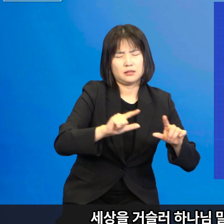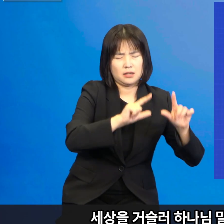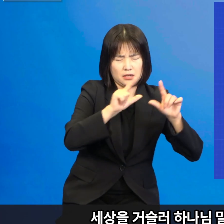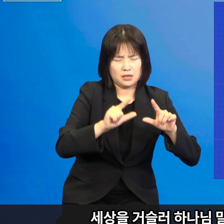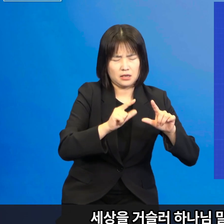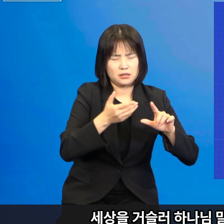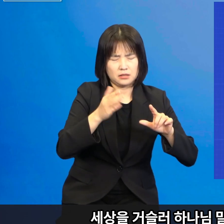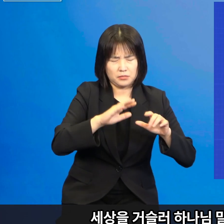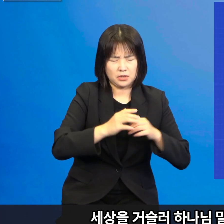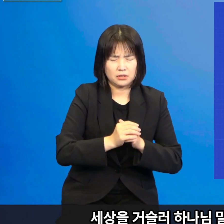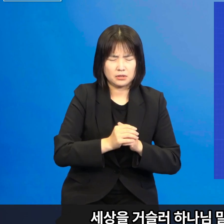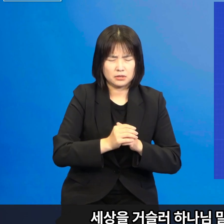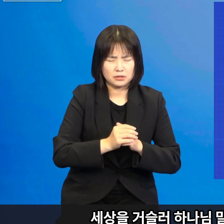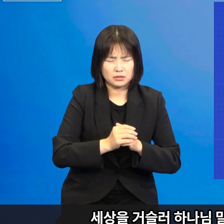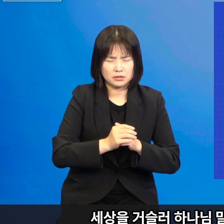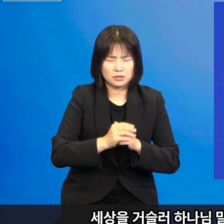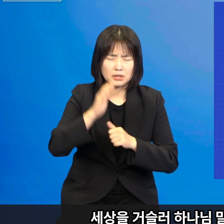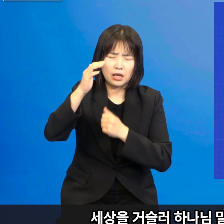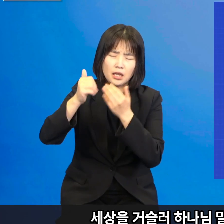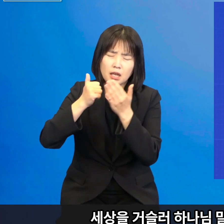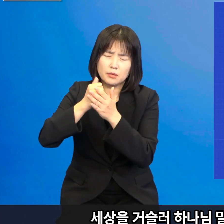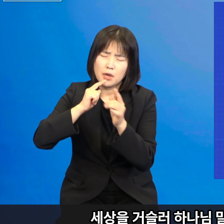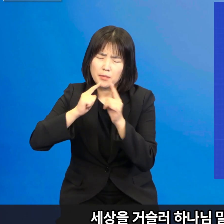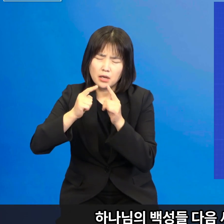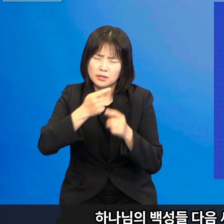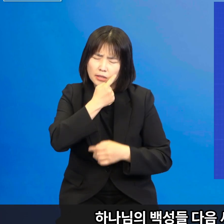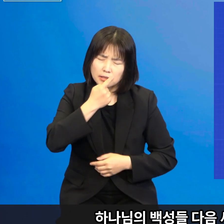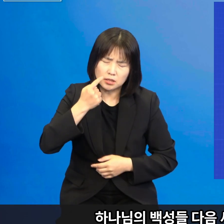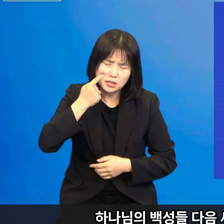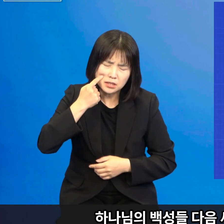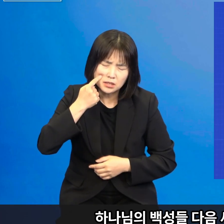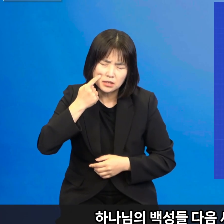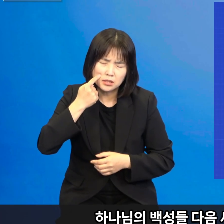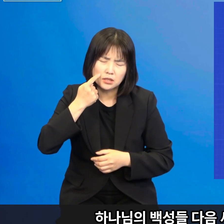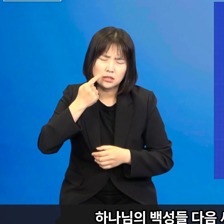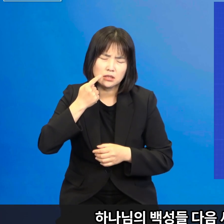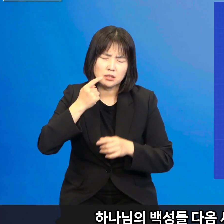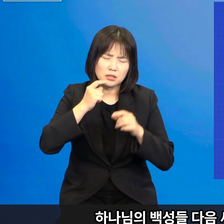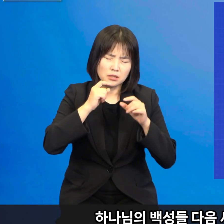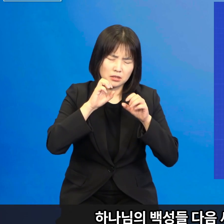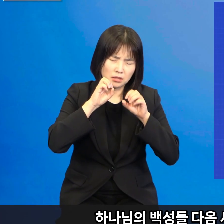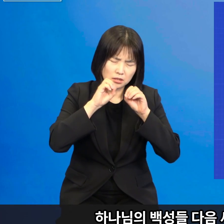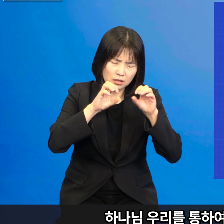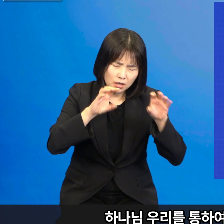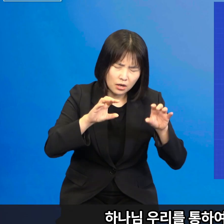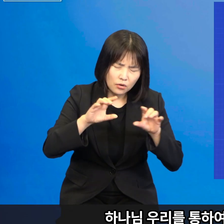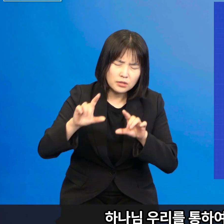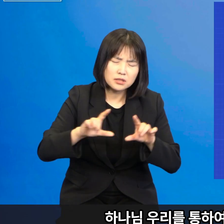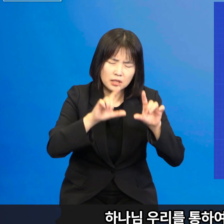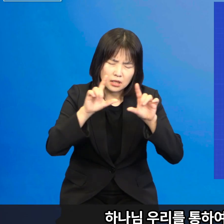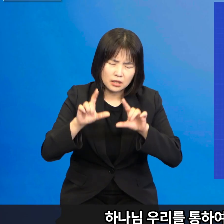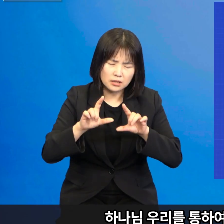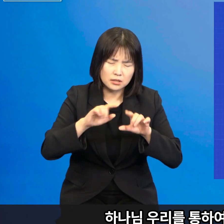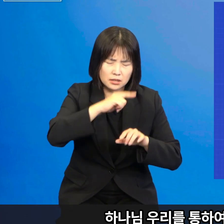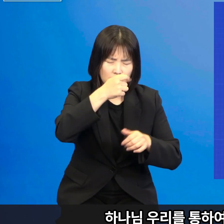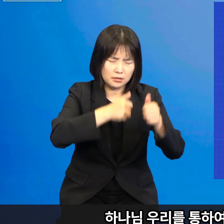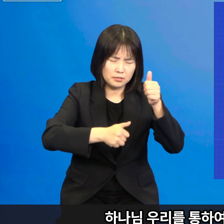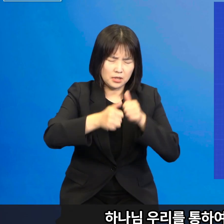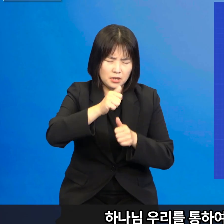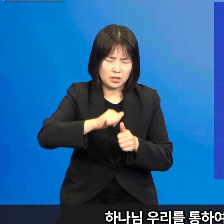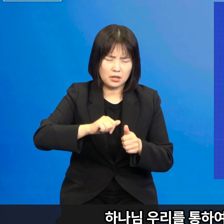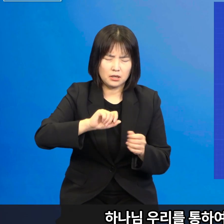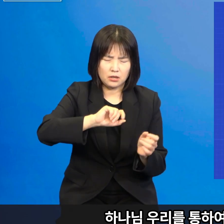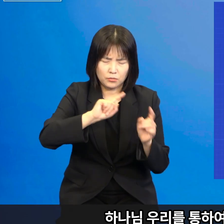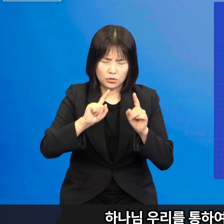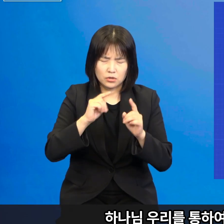거슬러 하나님 말씀을 증거하며 살아내는 하나님의 백성들, 다음 세대가 일어날 수 있도록 하나님, 우리를 통하여